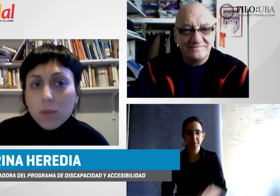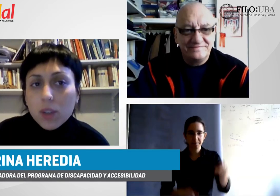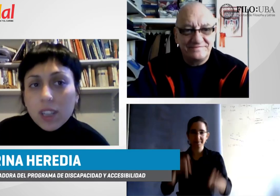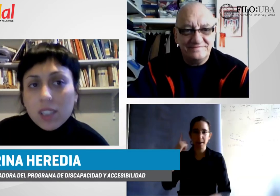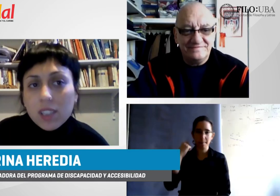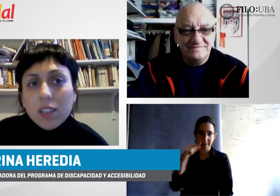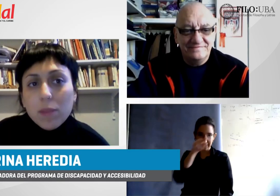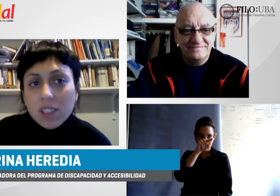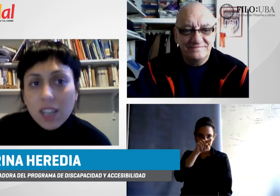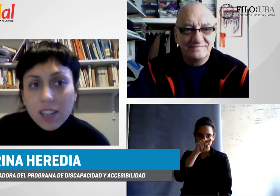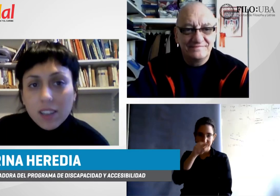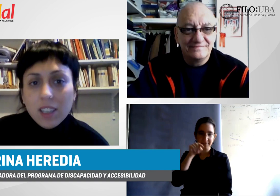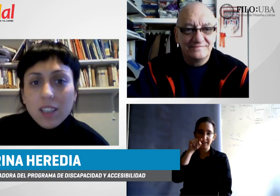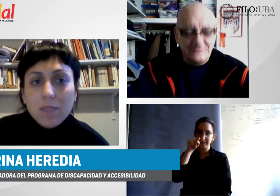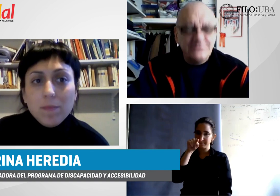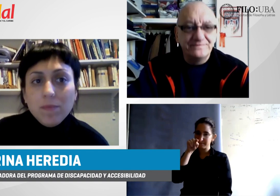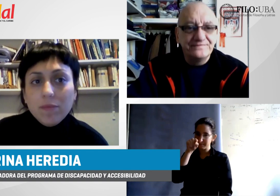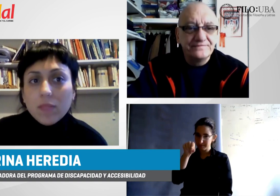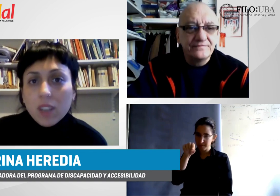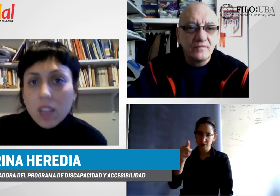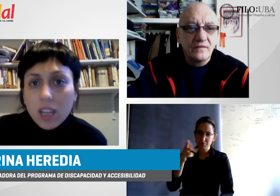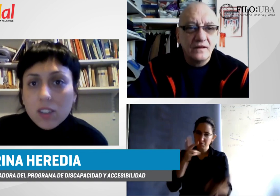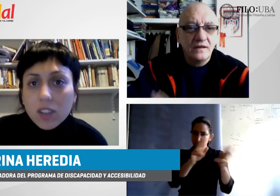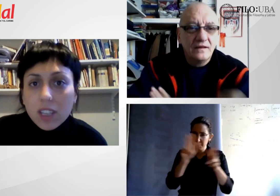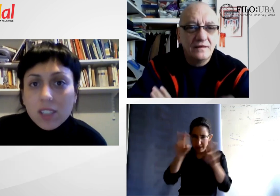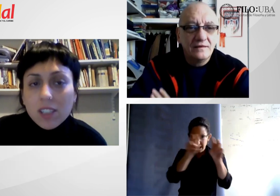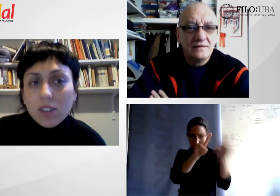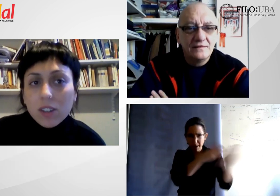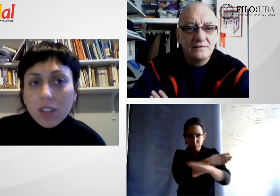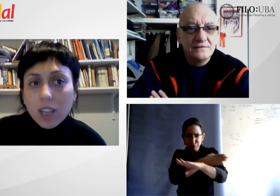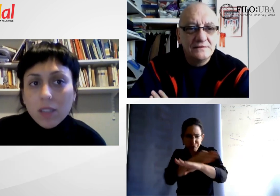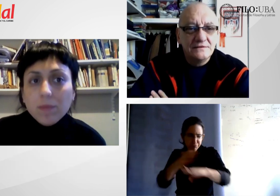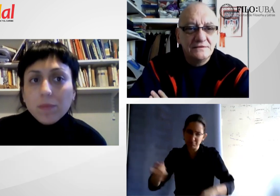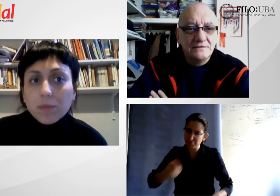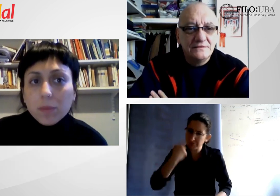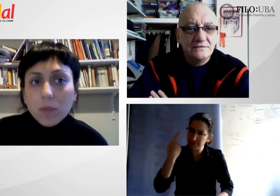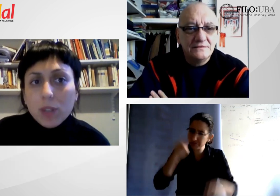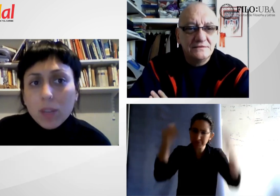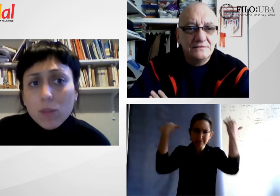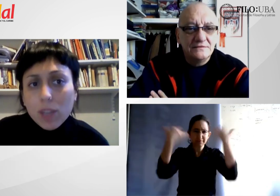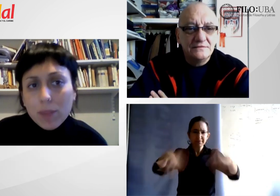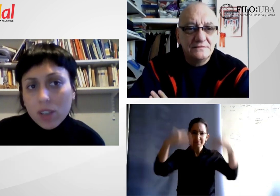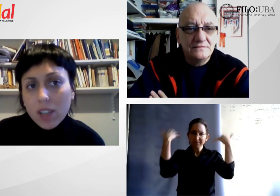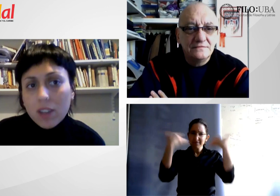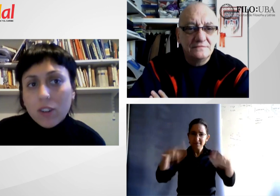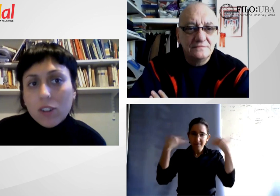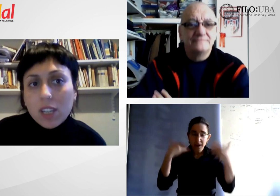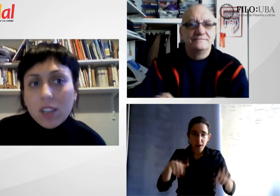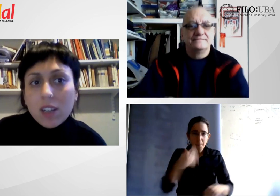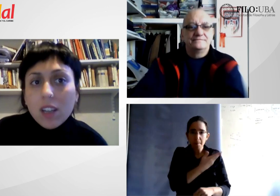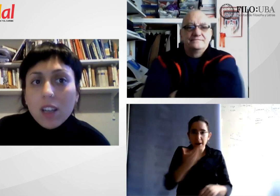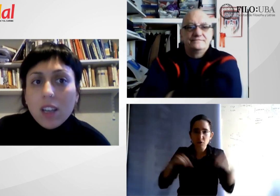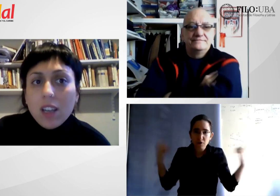Es muy interesante pensar en esto que decís, Jorge, porque muchas personas